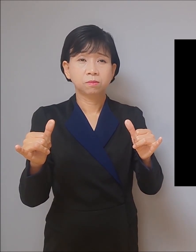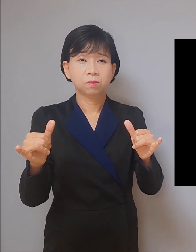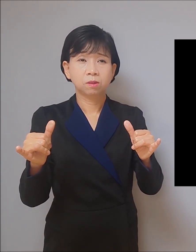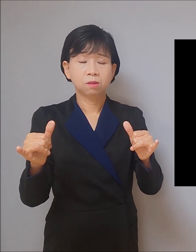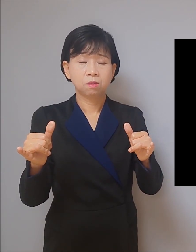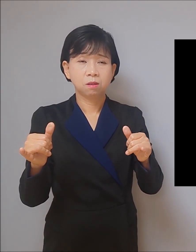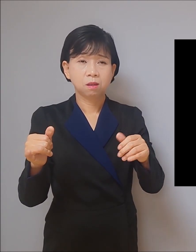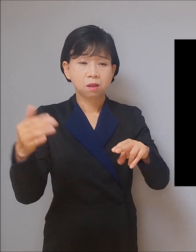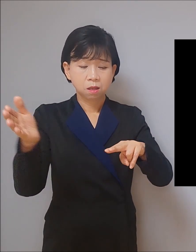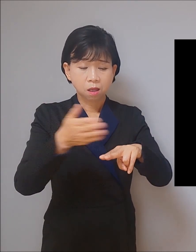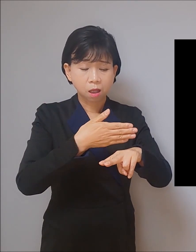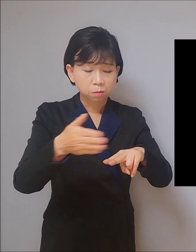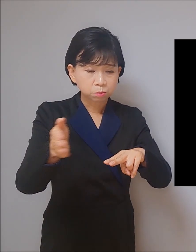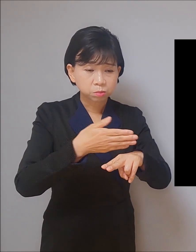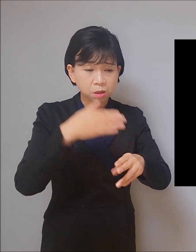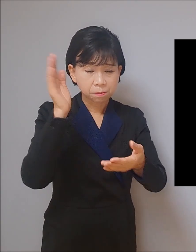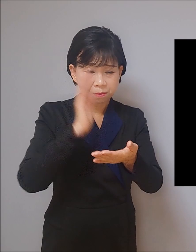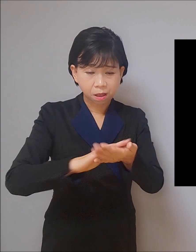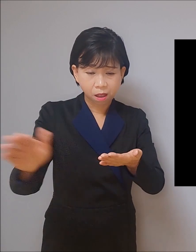빈자리를 낯설어 합니다.